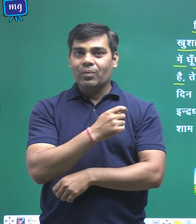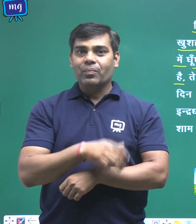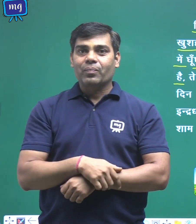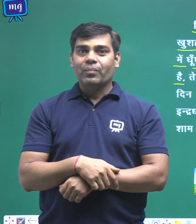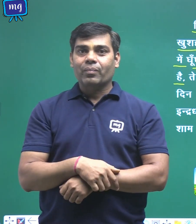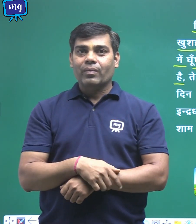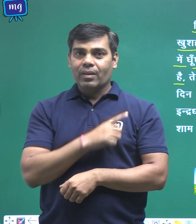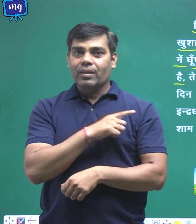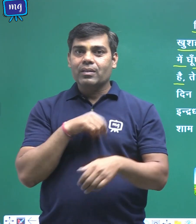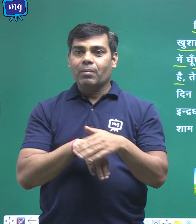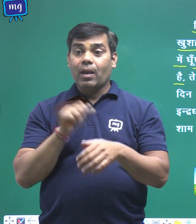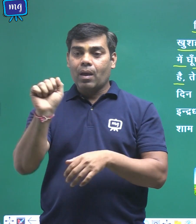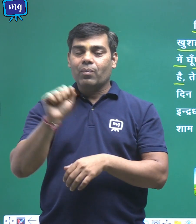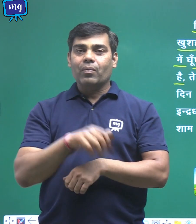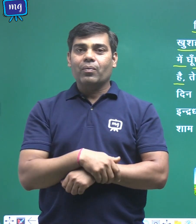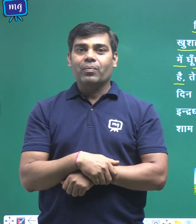इसमें आपको